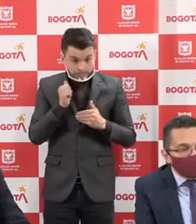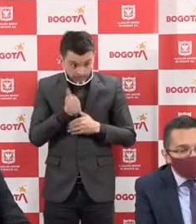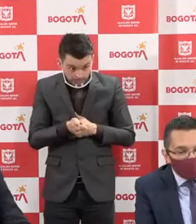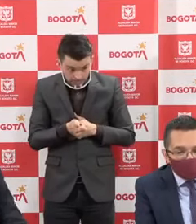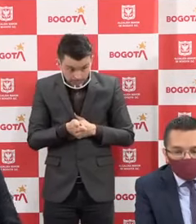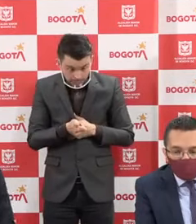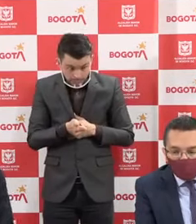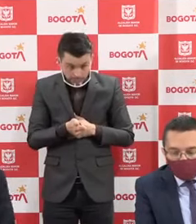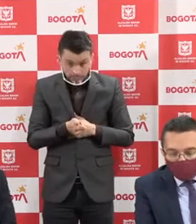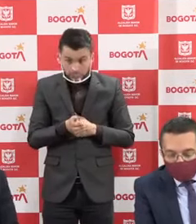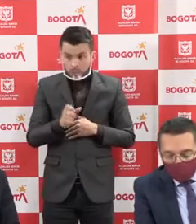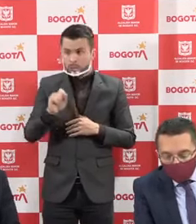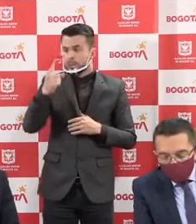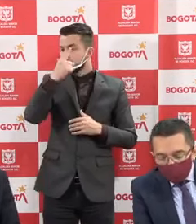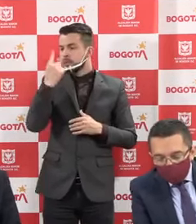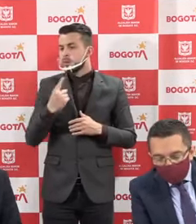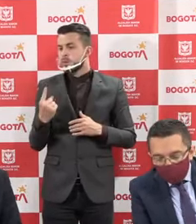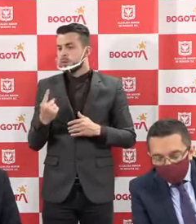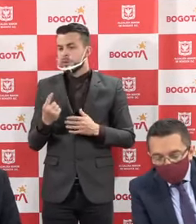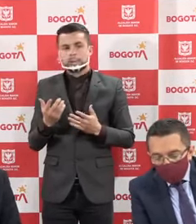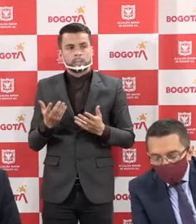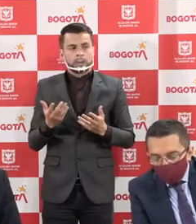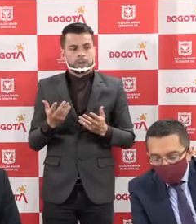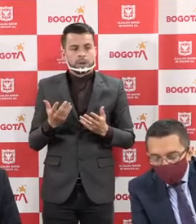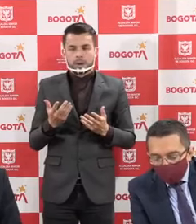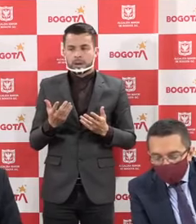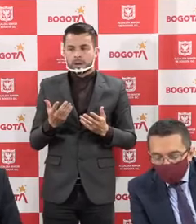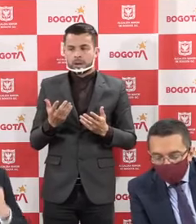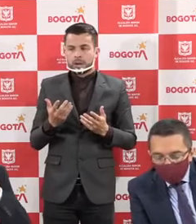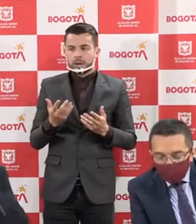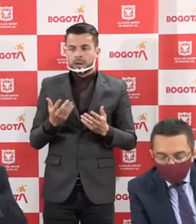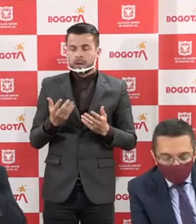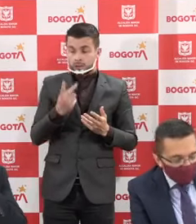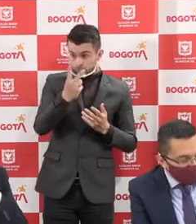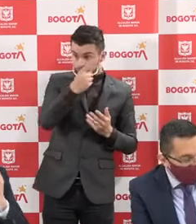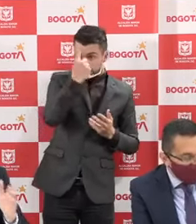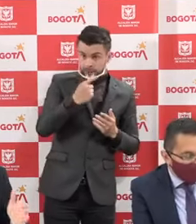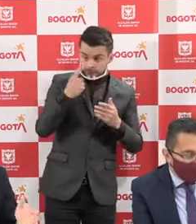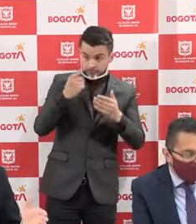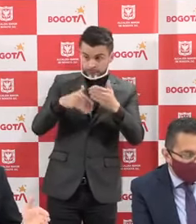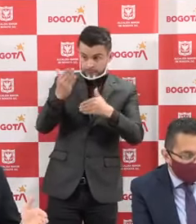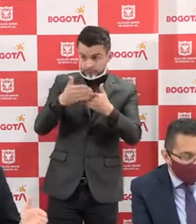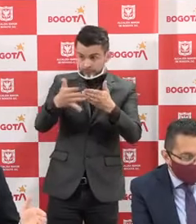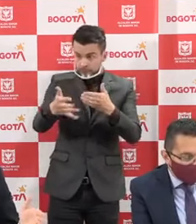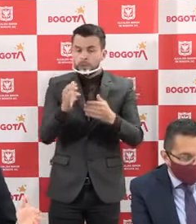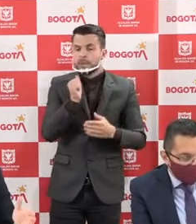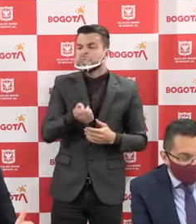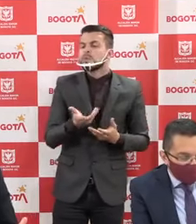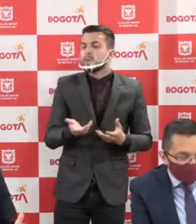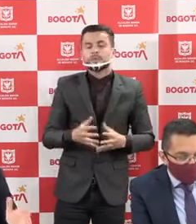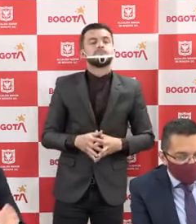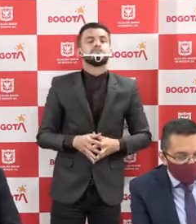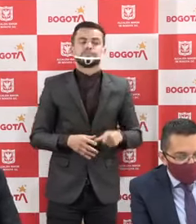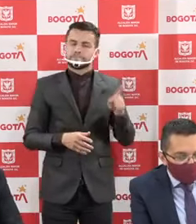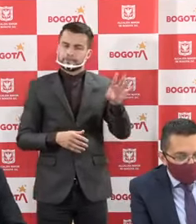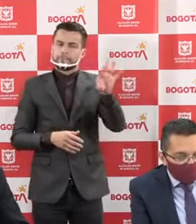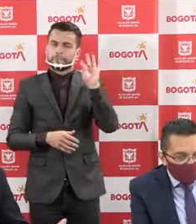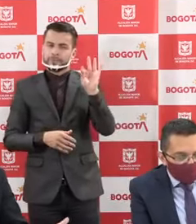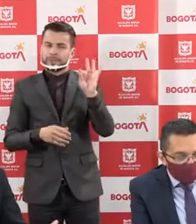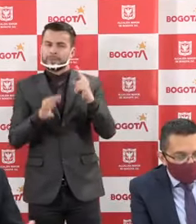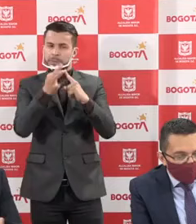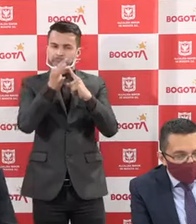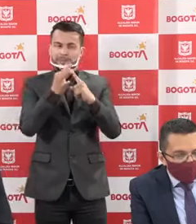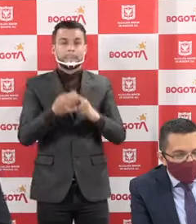con esta dinámica del nuevo decreto o desde el 2 de septiembre claro de preguntas los función los restaurantes vienen funcionando para domicilio